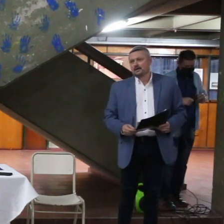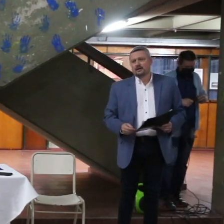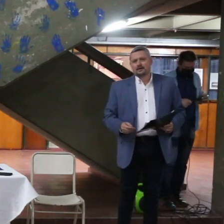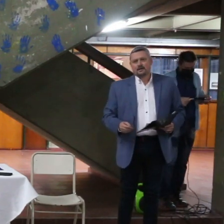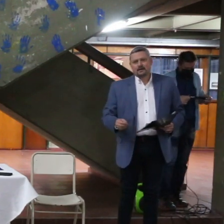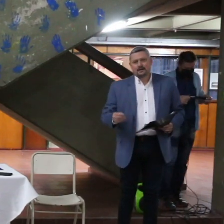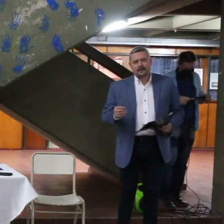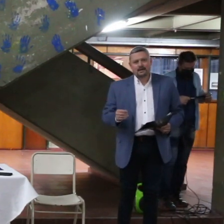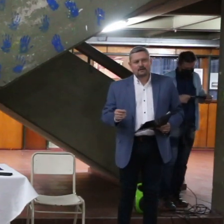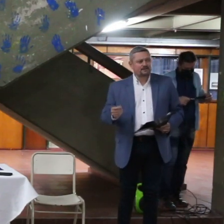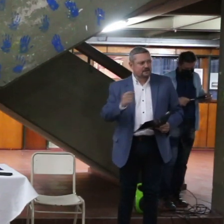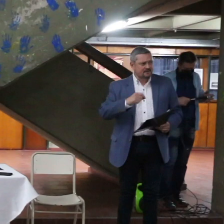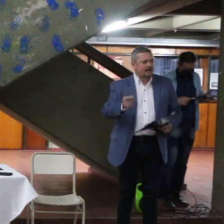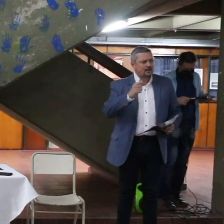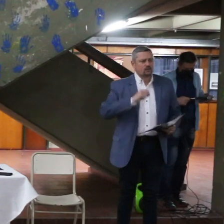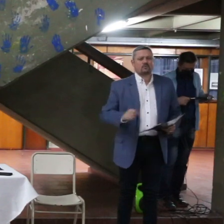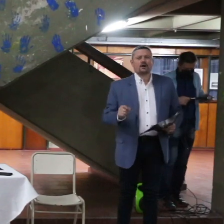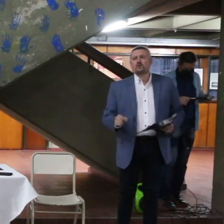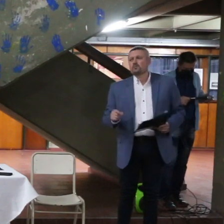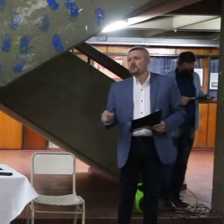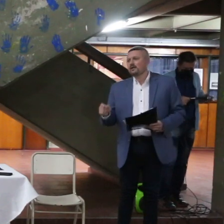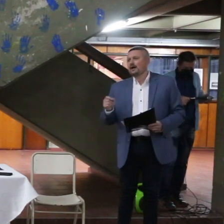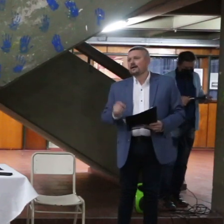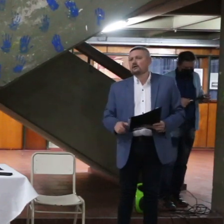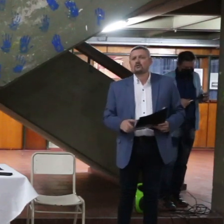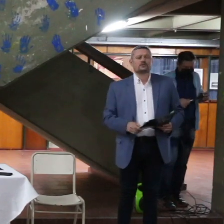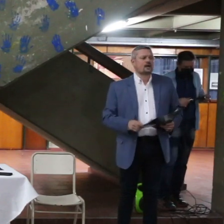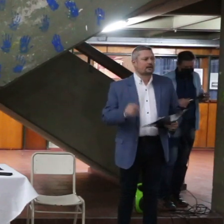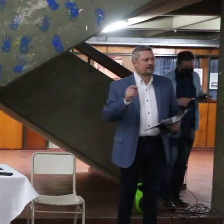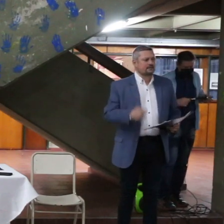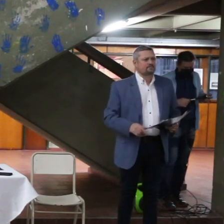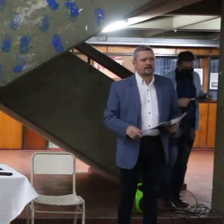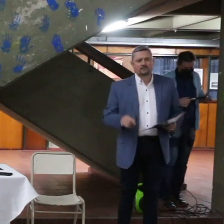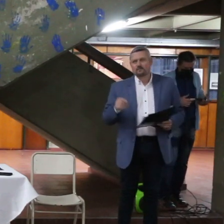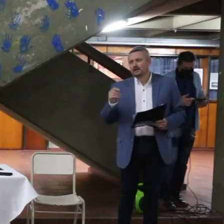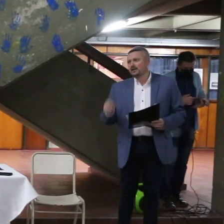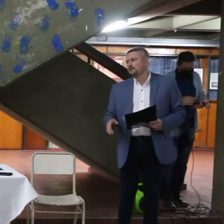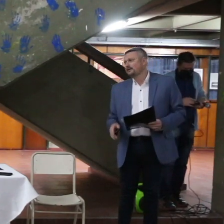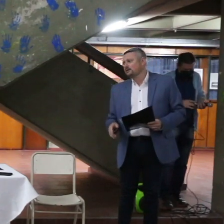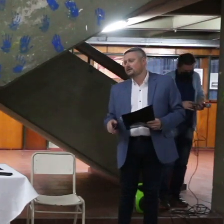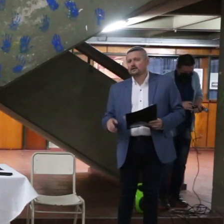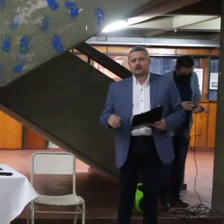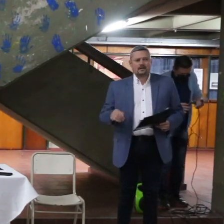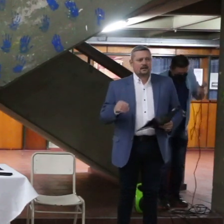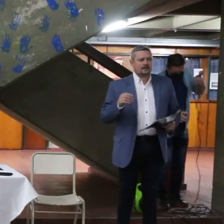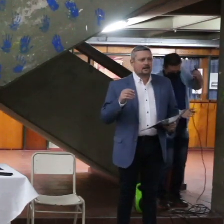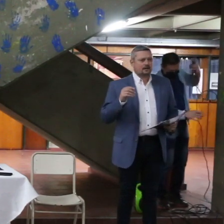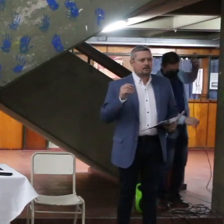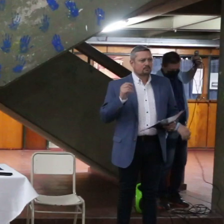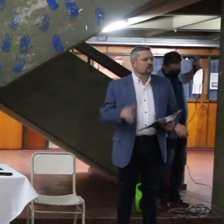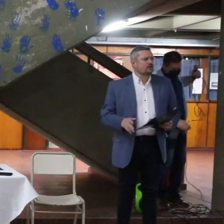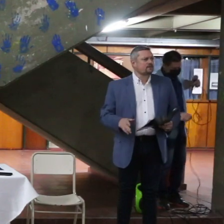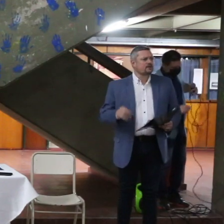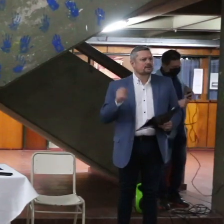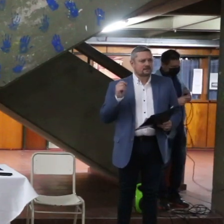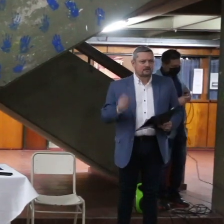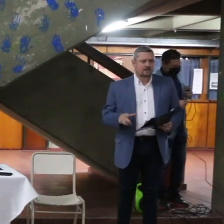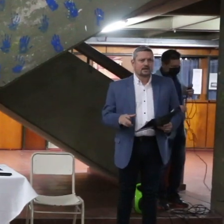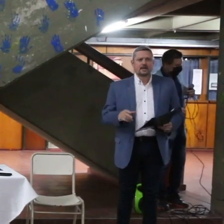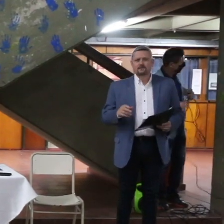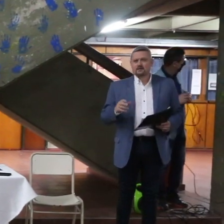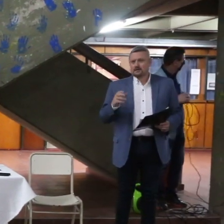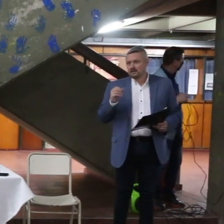aquí, de la felicidad de que nos podamos volver a encontrar en este espacio para debatir puntos de